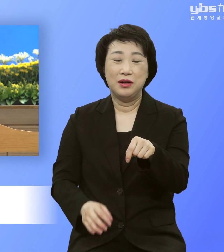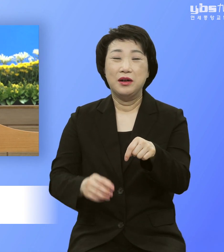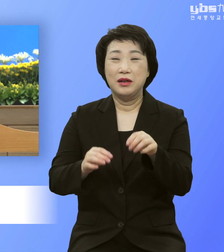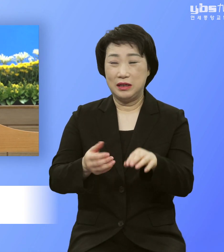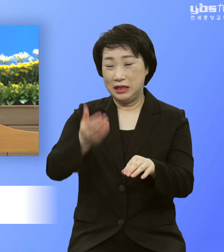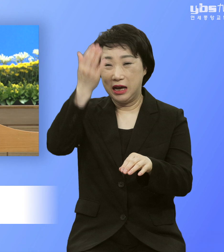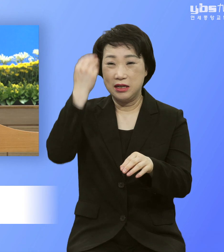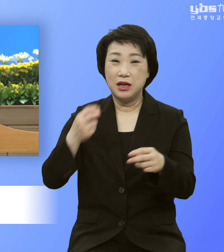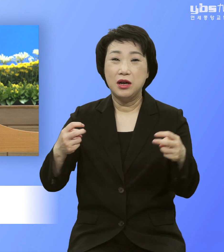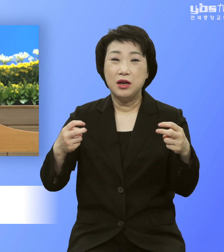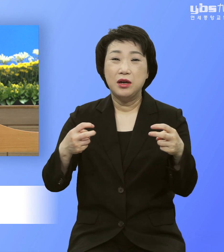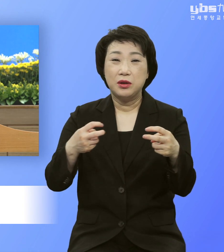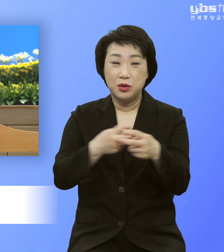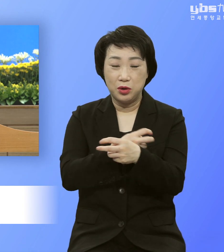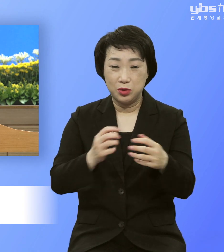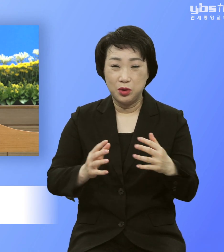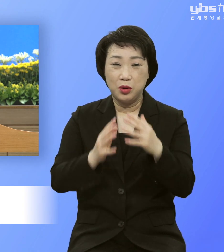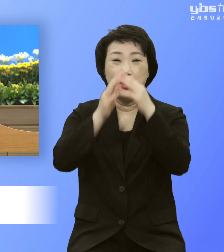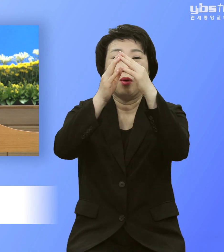교통공단